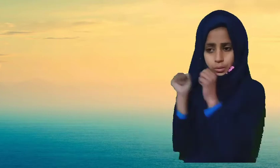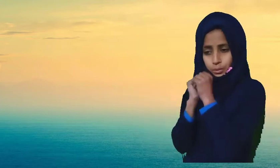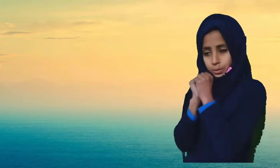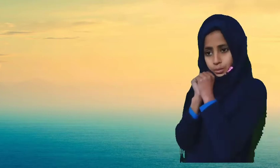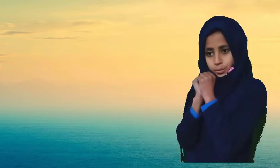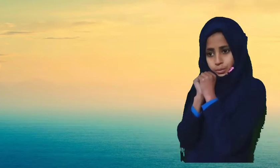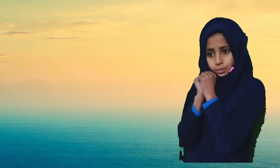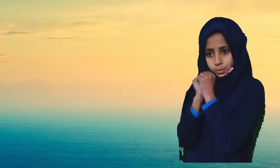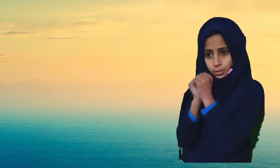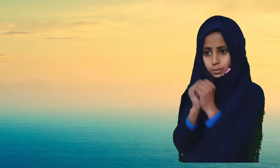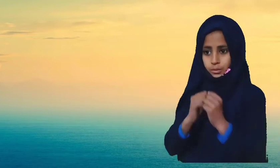डरते हैं।